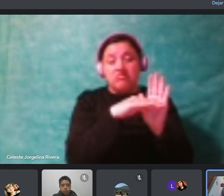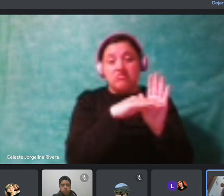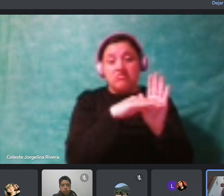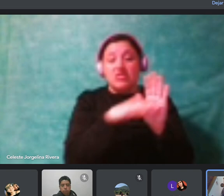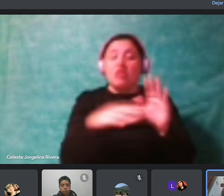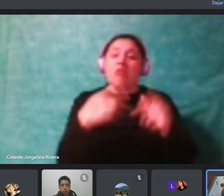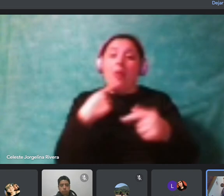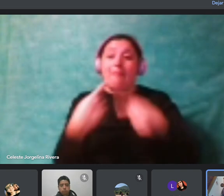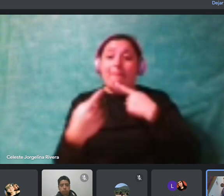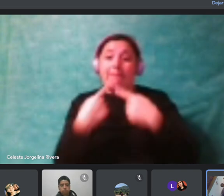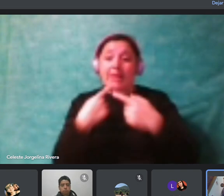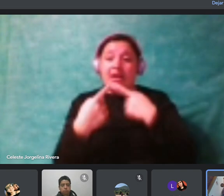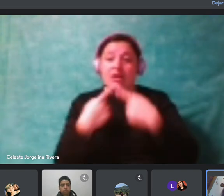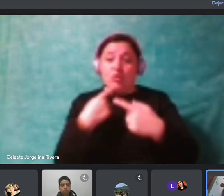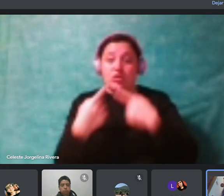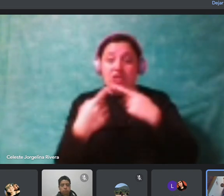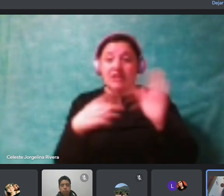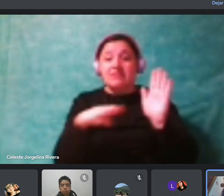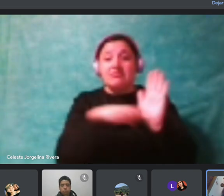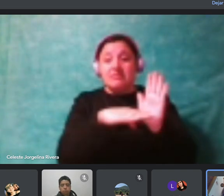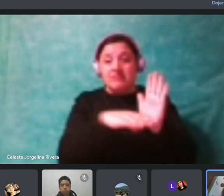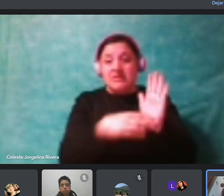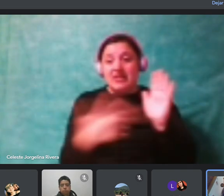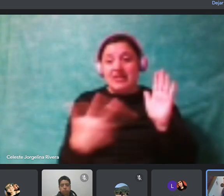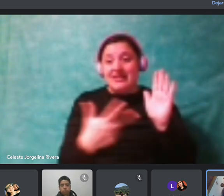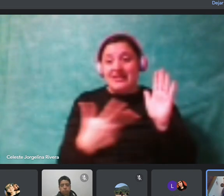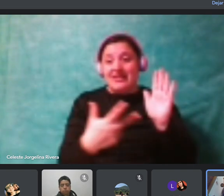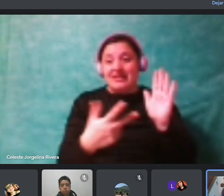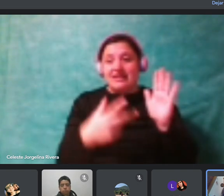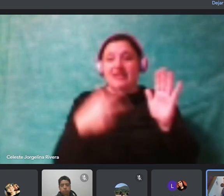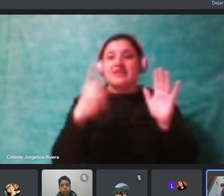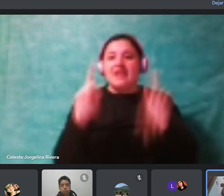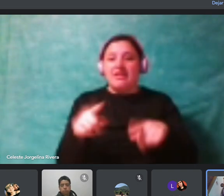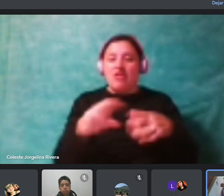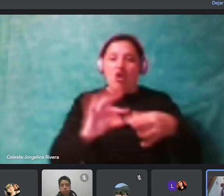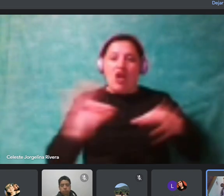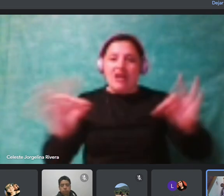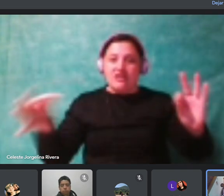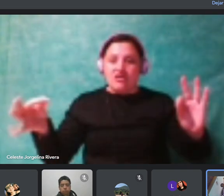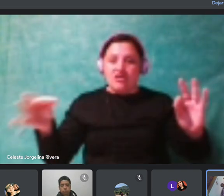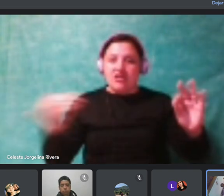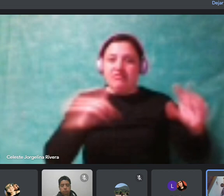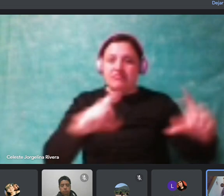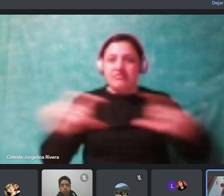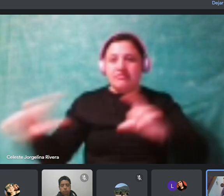y una tercera parte que es con oraciones. ¿Sí? Acá es porque la tengo con respuesta.